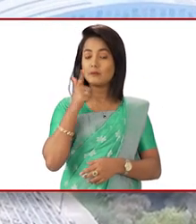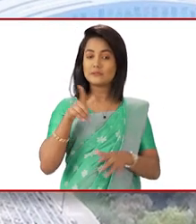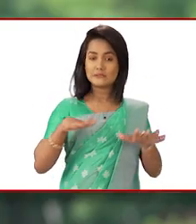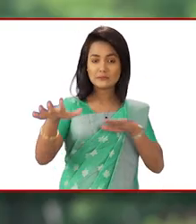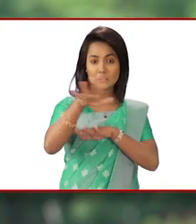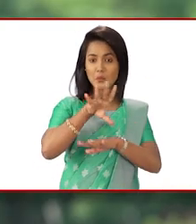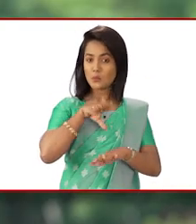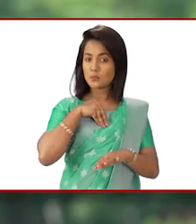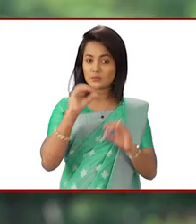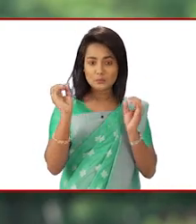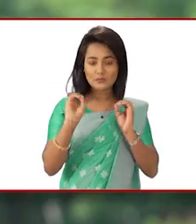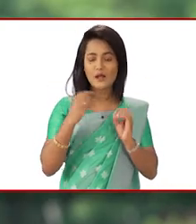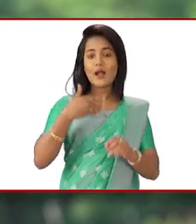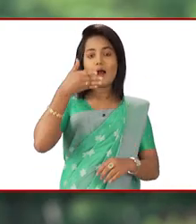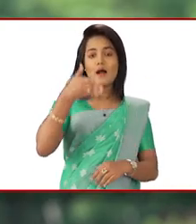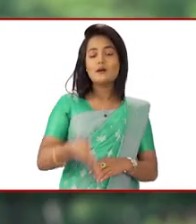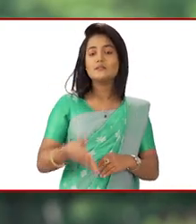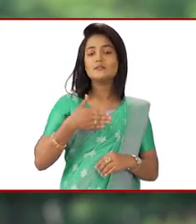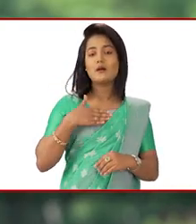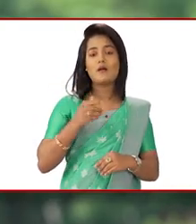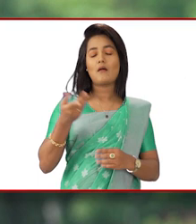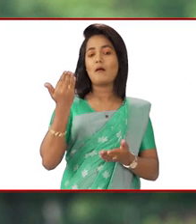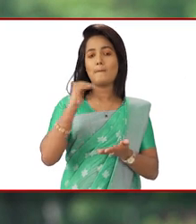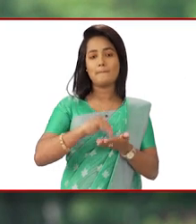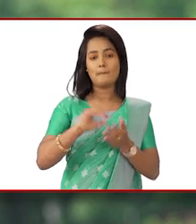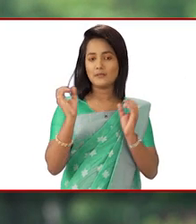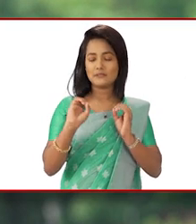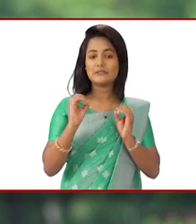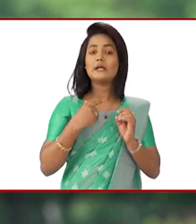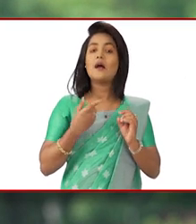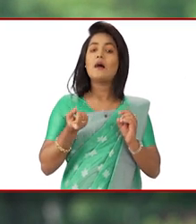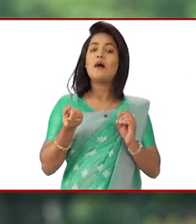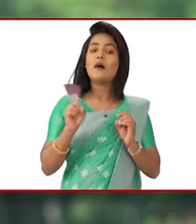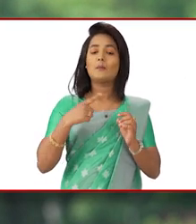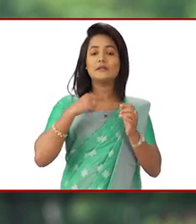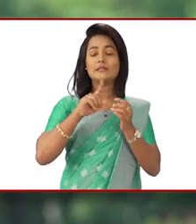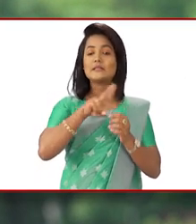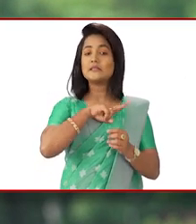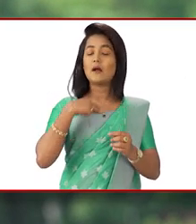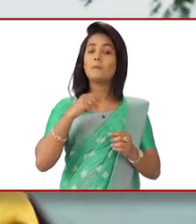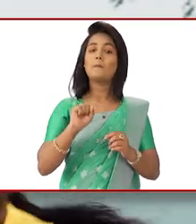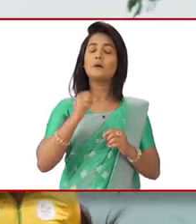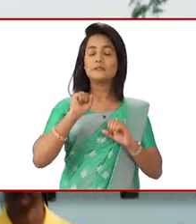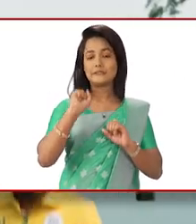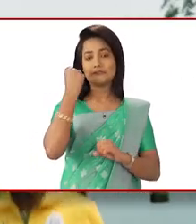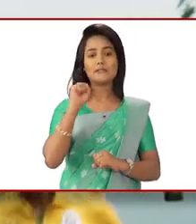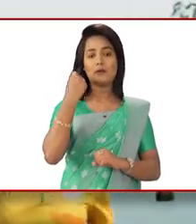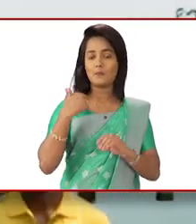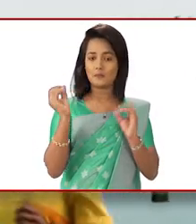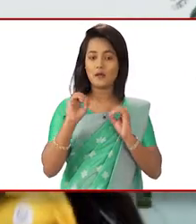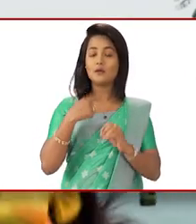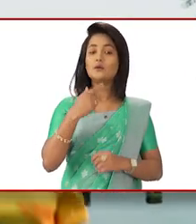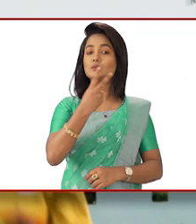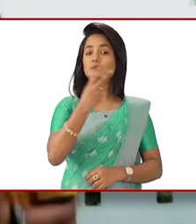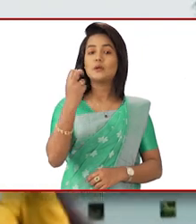এই এনভায়রনমেন্টটা পছন্দ না হতো হয়তো বা আজকে আমি এখানে ভর্তি হতে পারতাম না, অনেক বেশি পছন্দ হতে পারতাম না। আমি 2012